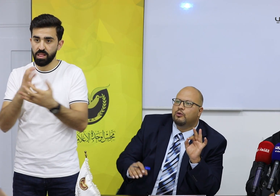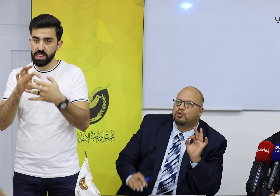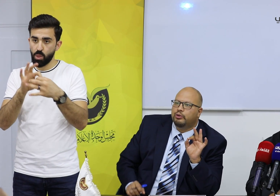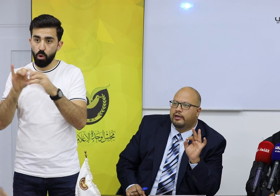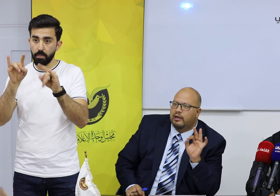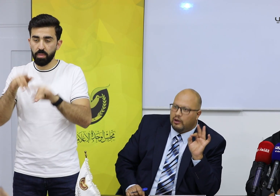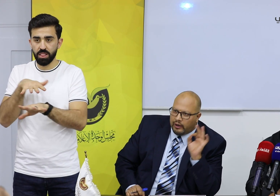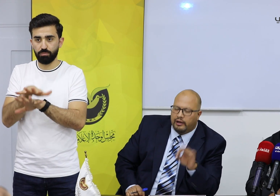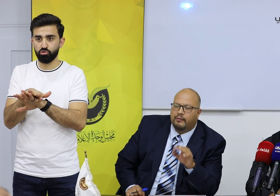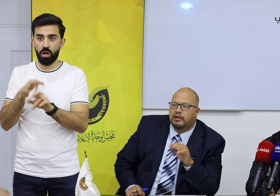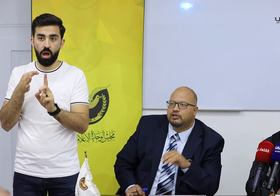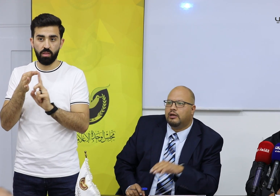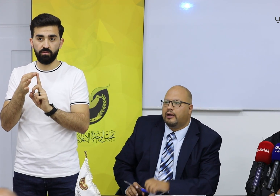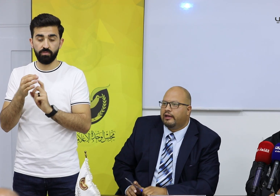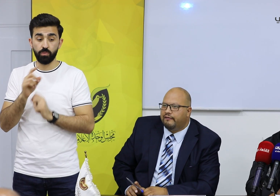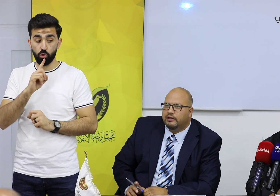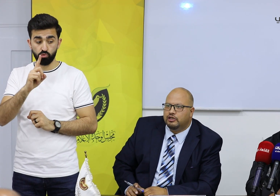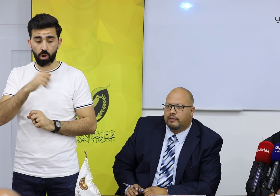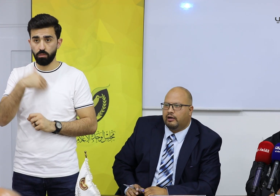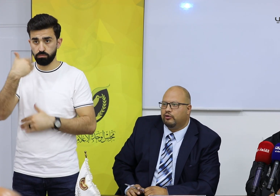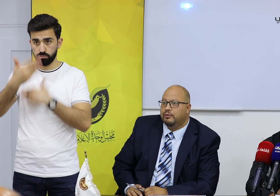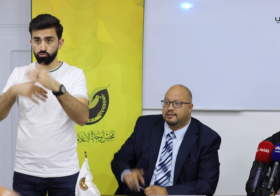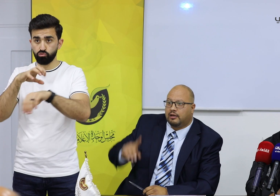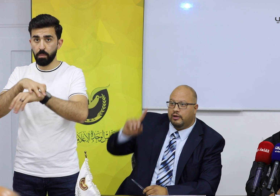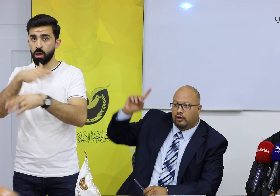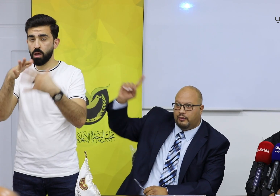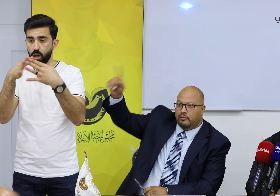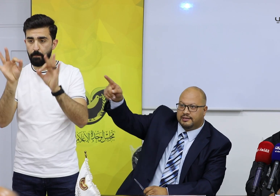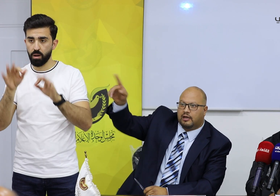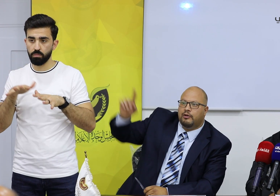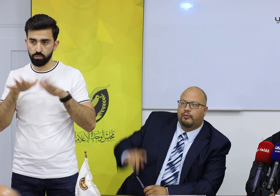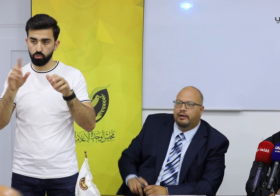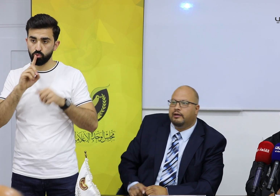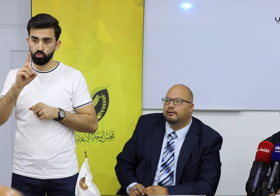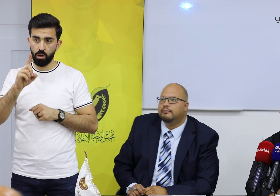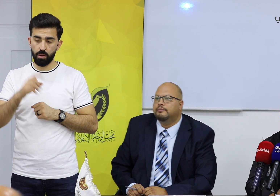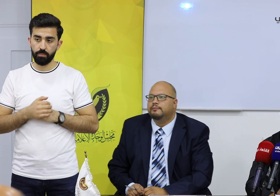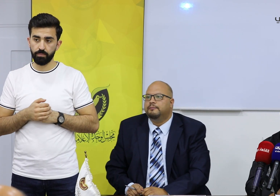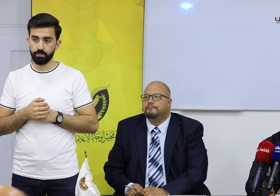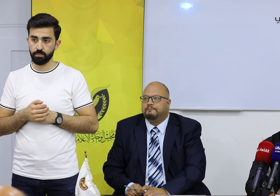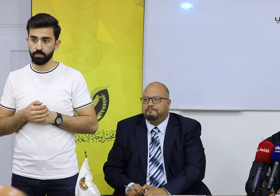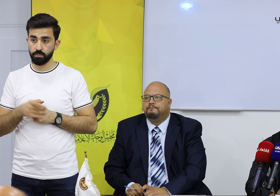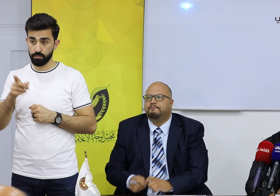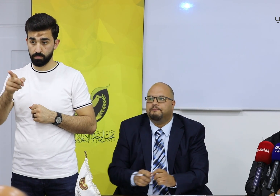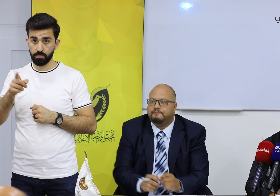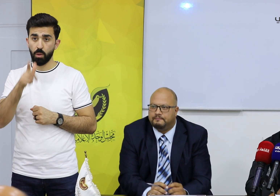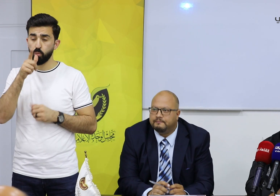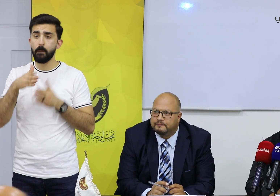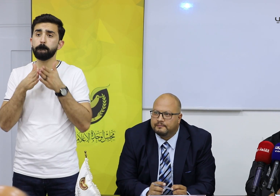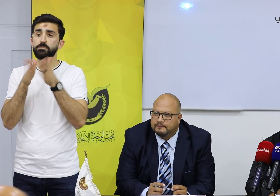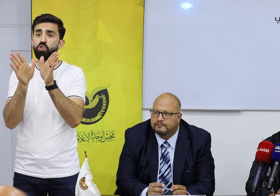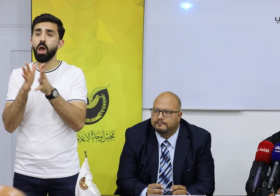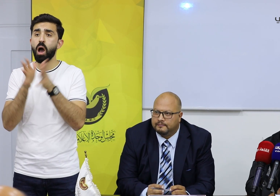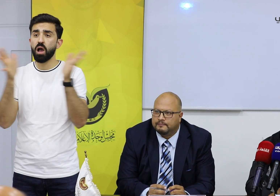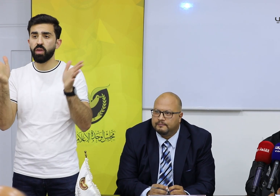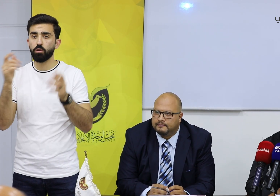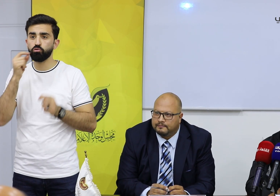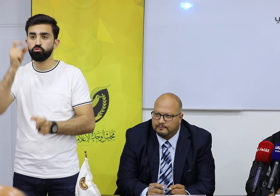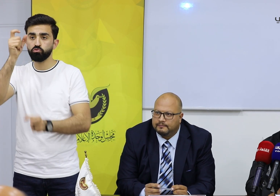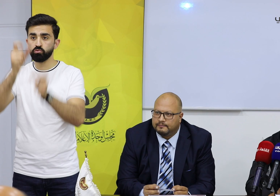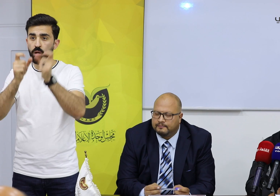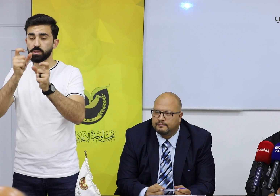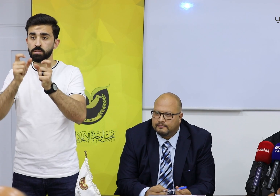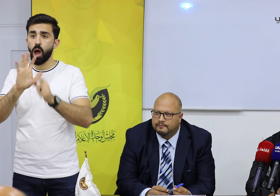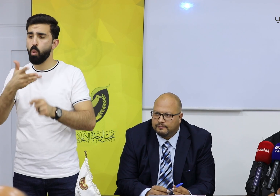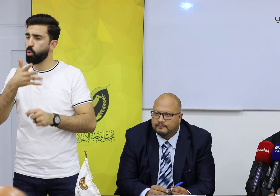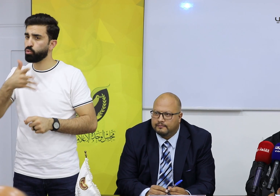هذه الاجابه موجوده رح نعملها ان شاء الله مع كافه الجامعات وبنستقبلهم بنستقبلهم عندنا. هيك بتفتحوا مجال للناس او